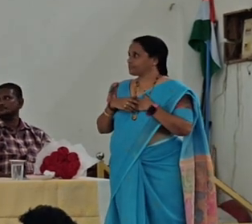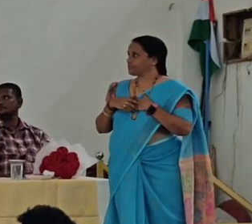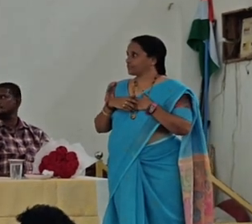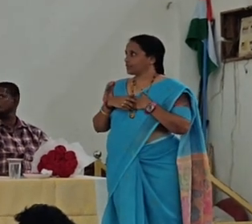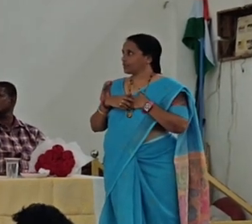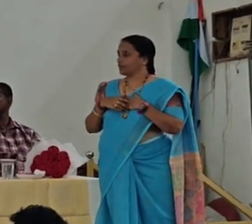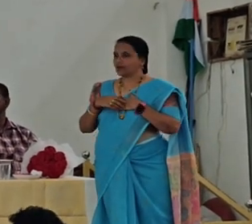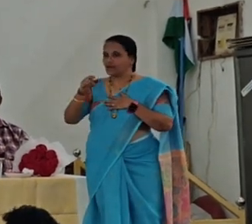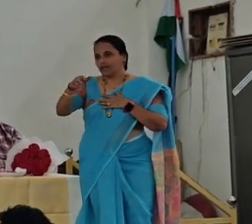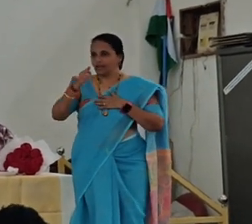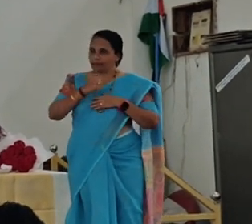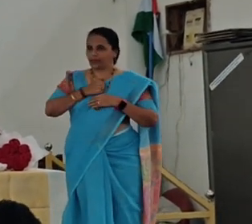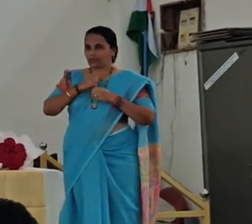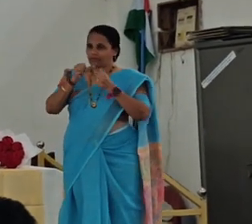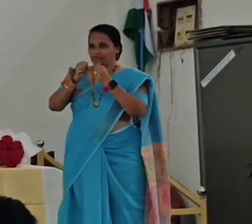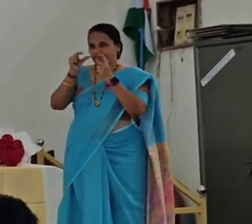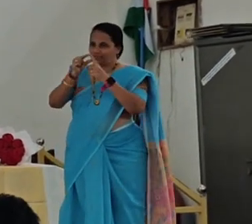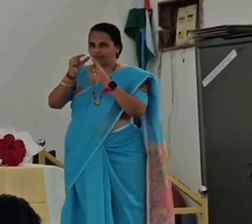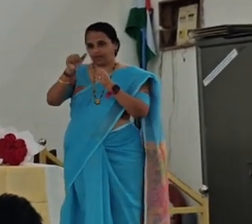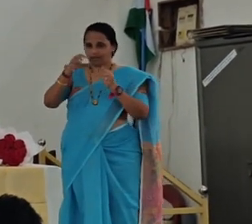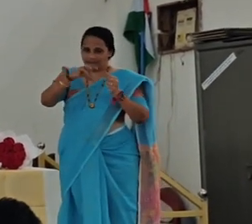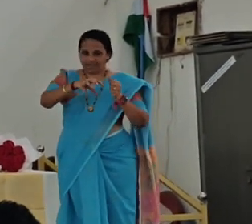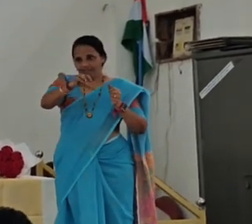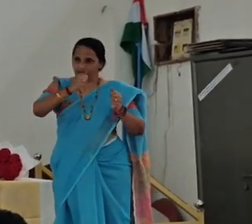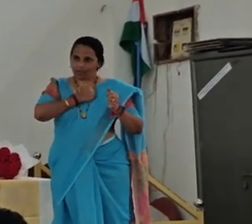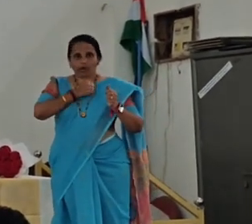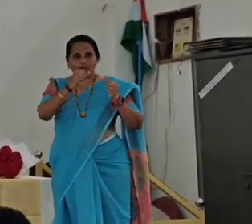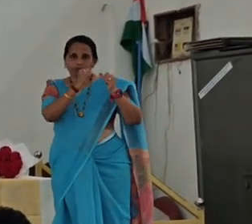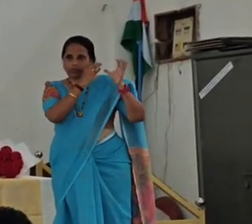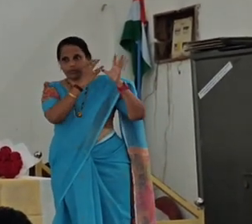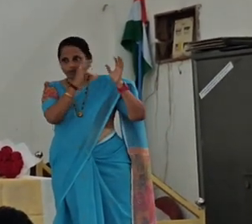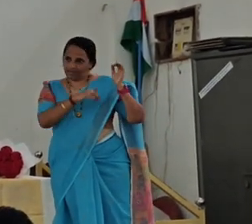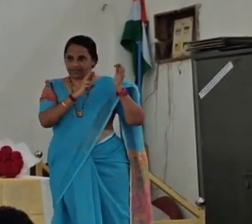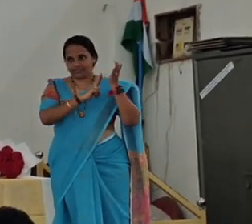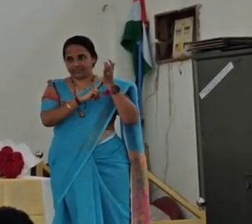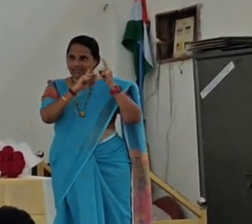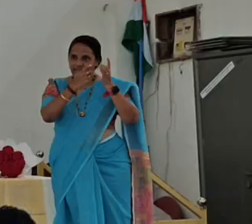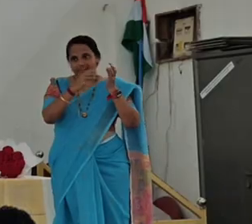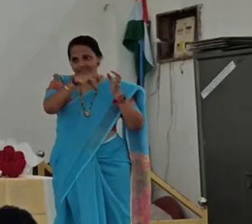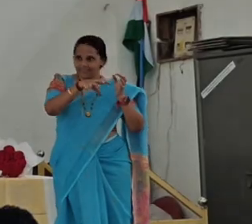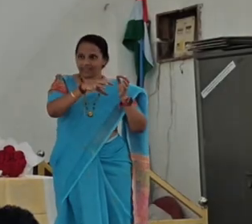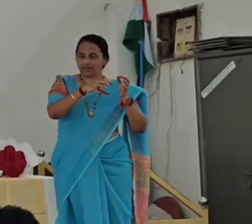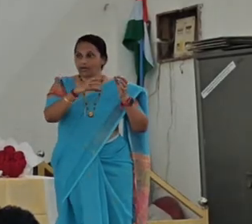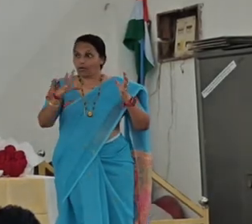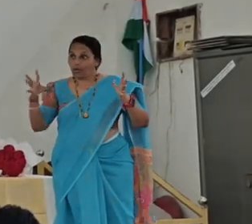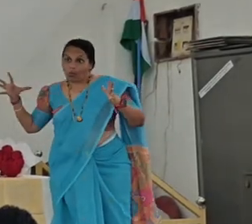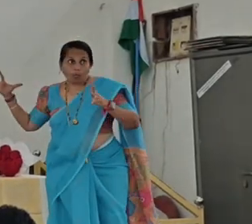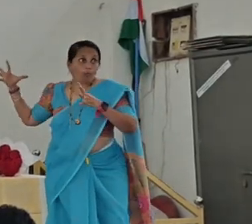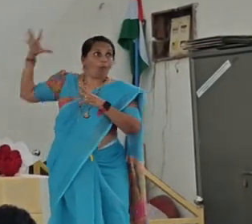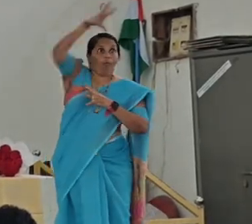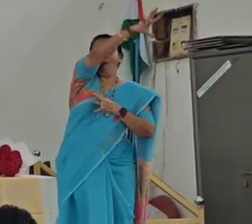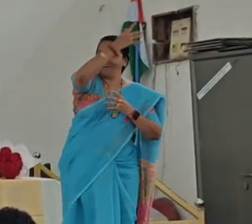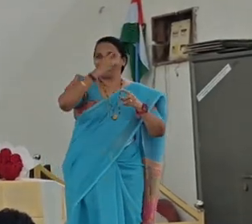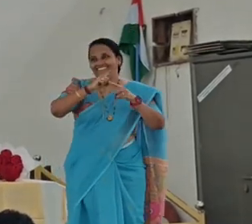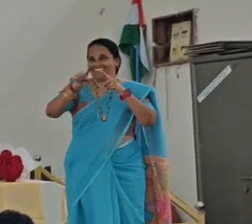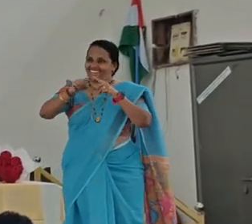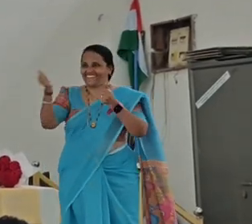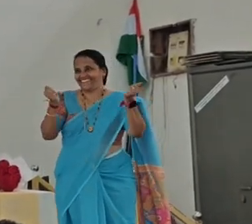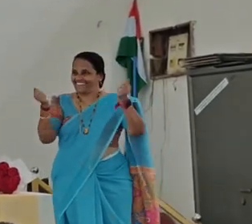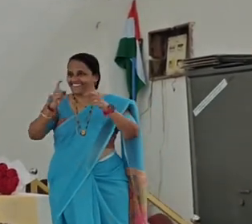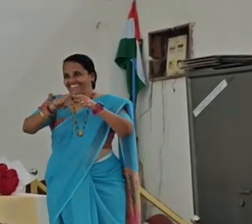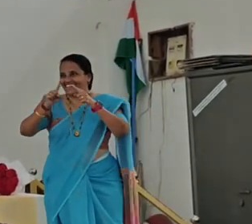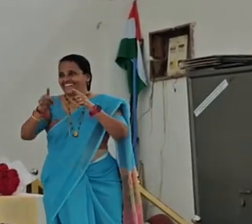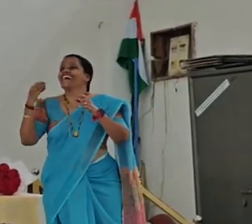అందరూ బదులు తప్పని ఆలోచించి ప్రతి ఒక్కరు విజయవాడకు రావాలంటే చాలా కష్టం